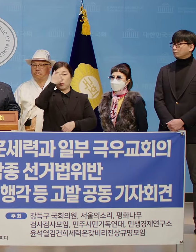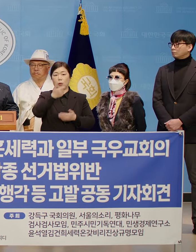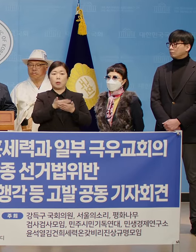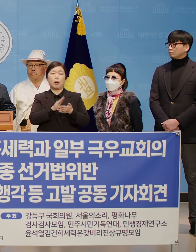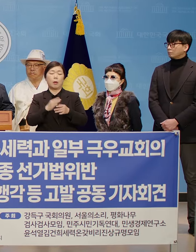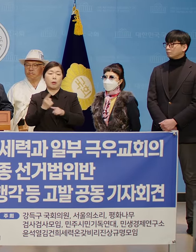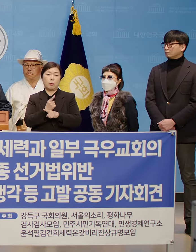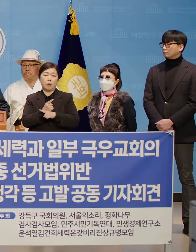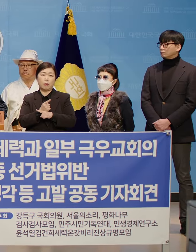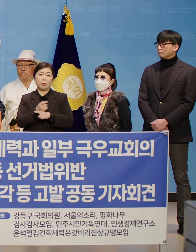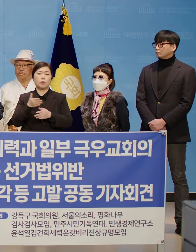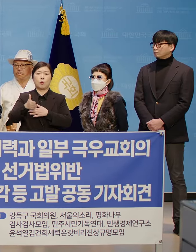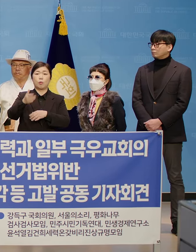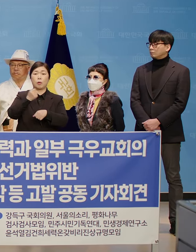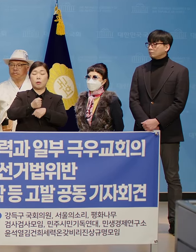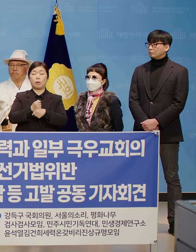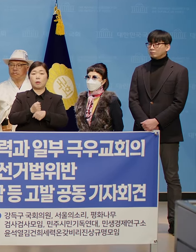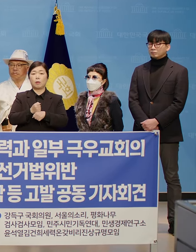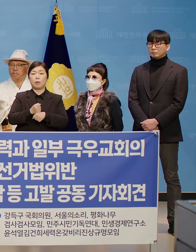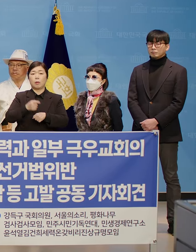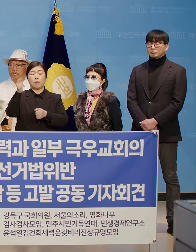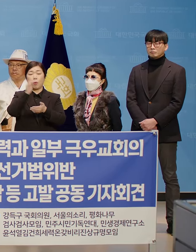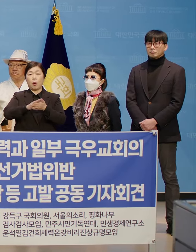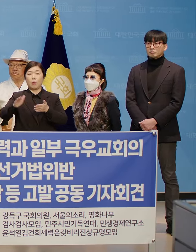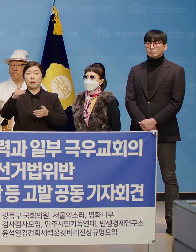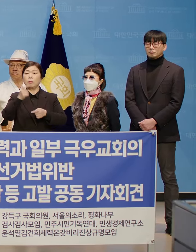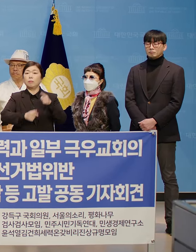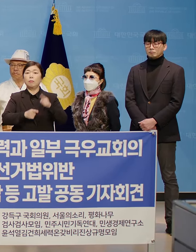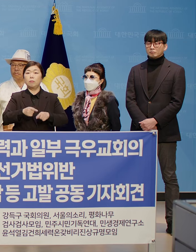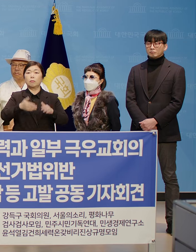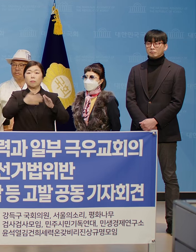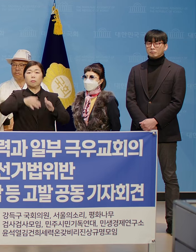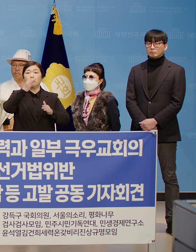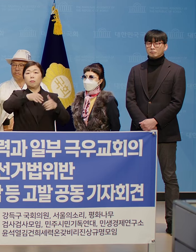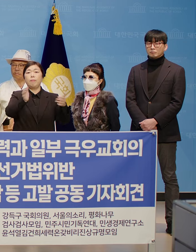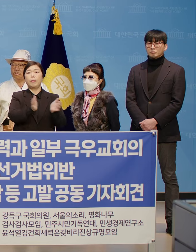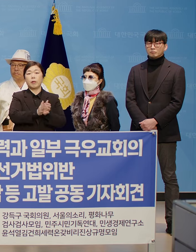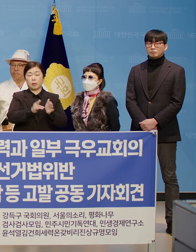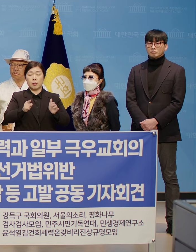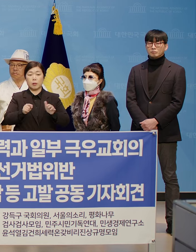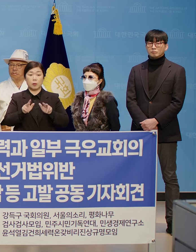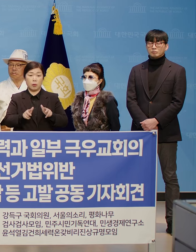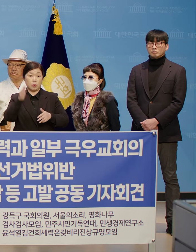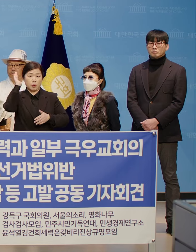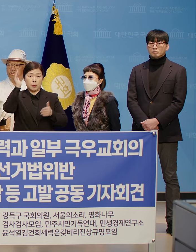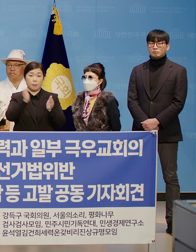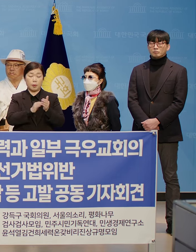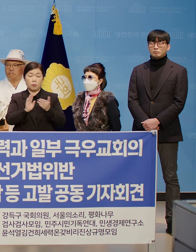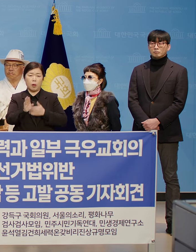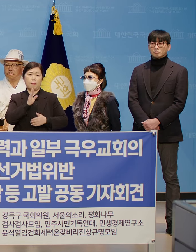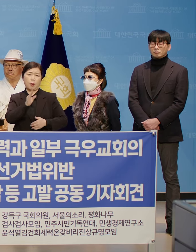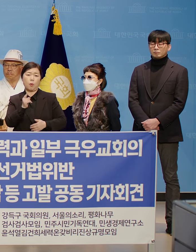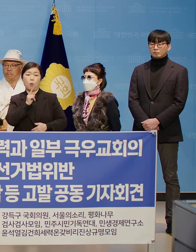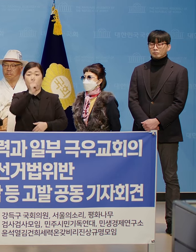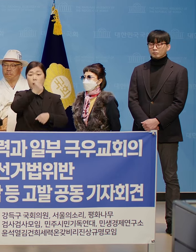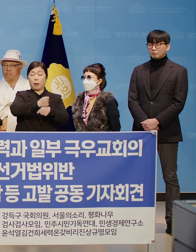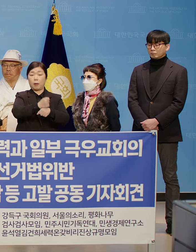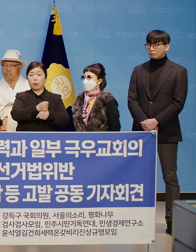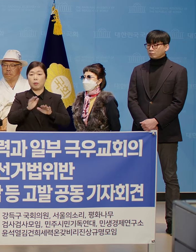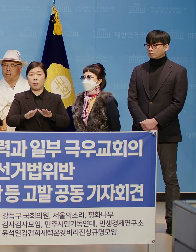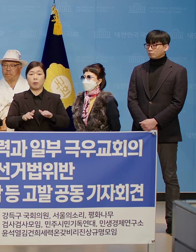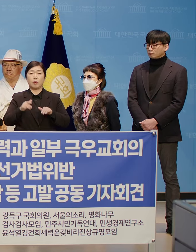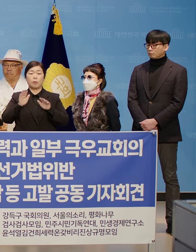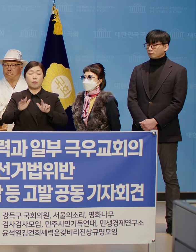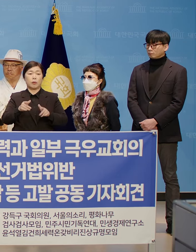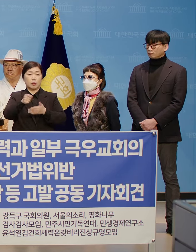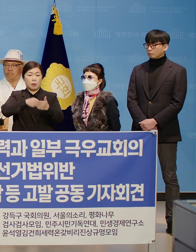전문하는 평화나무 어 공익 단체가 어이 기자회견 직후에 고발을 하는데요 그 오늘 기자회견 사회